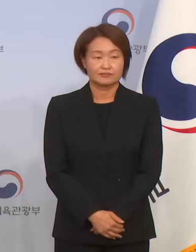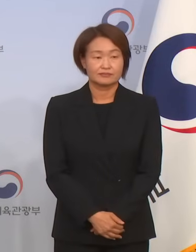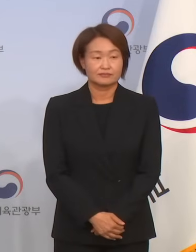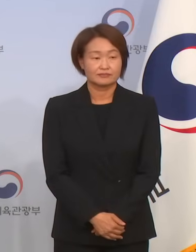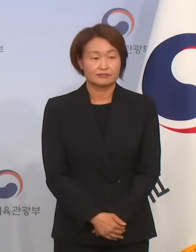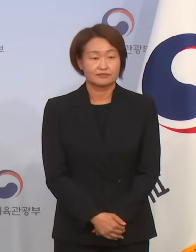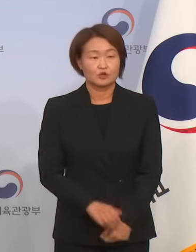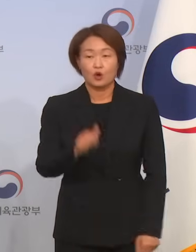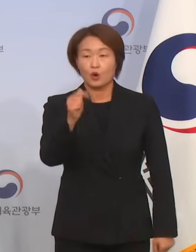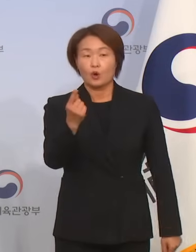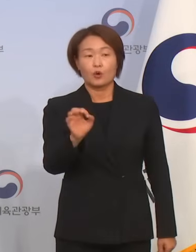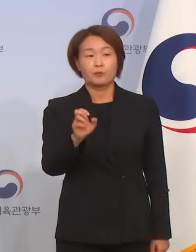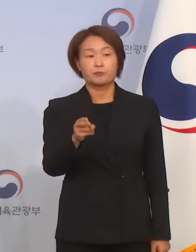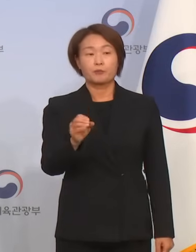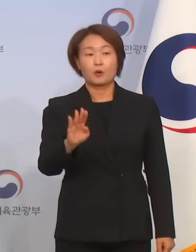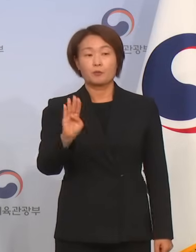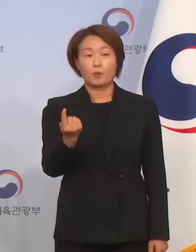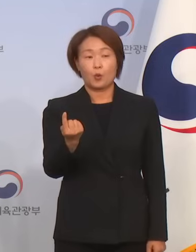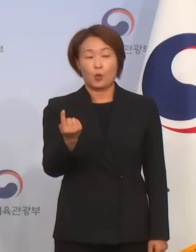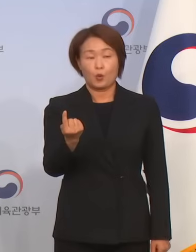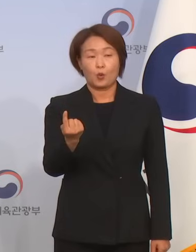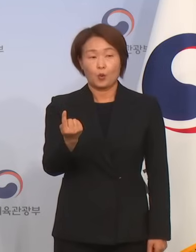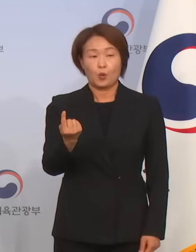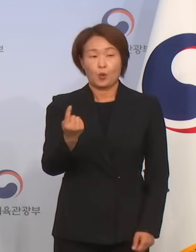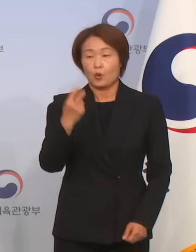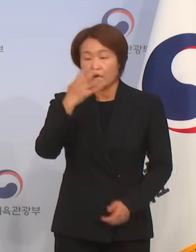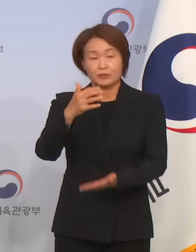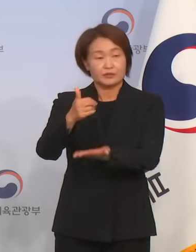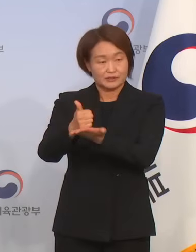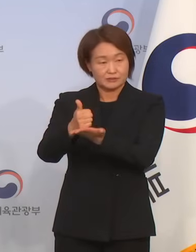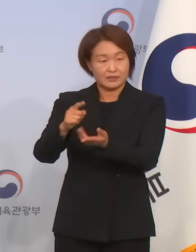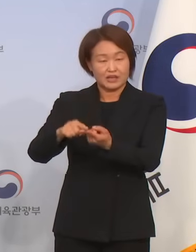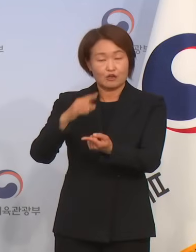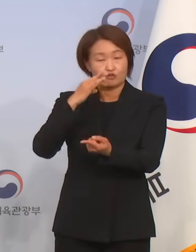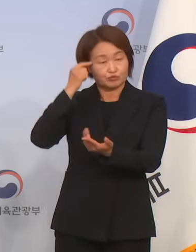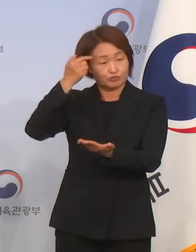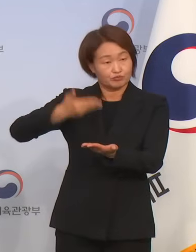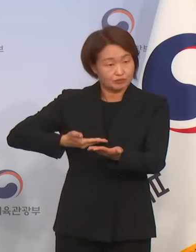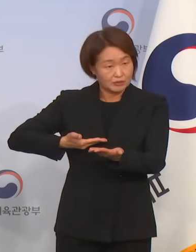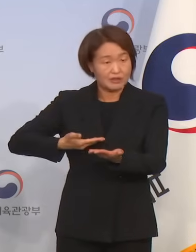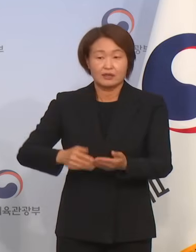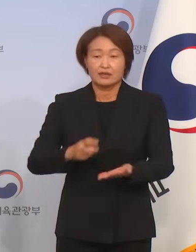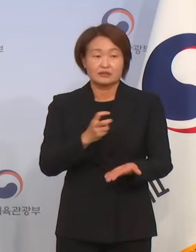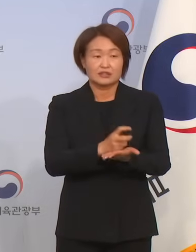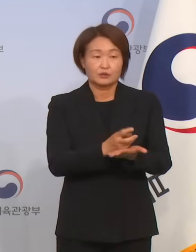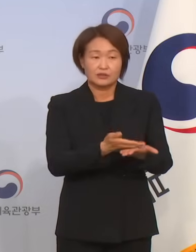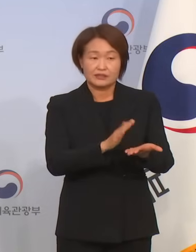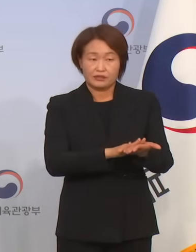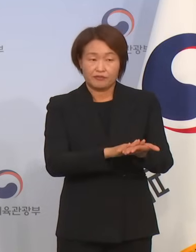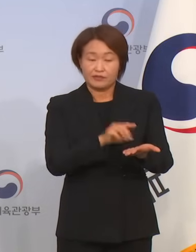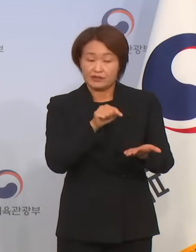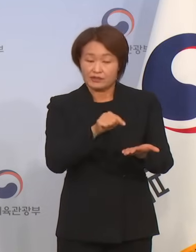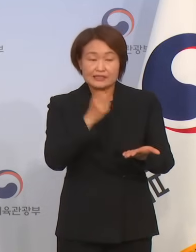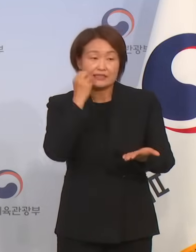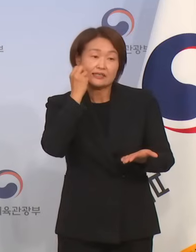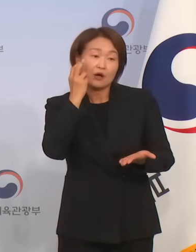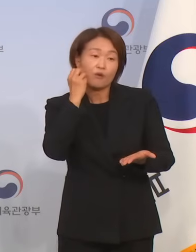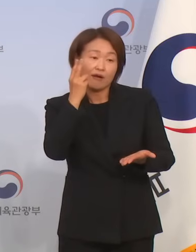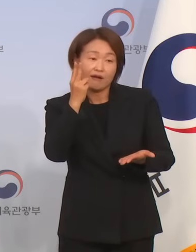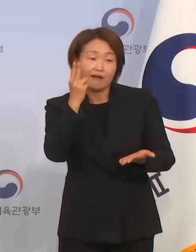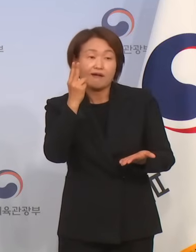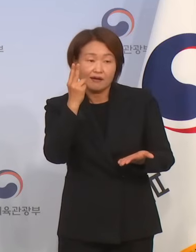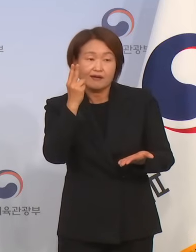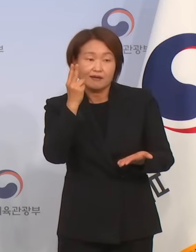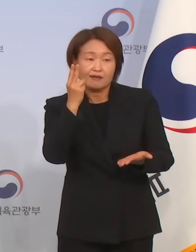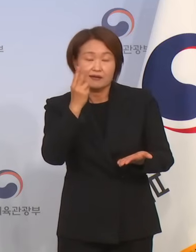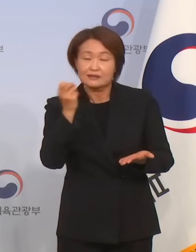그 홍명보 감독 부분 관련해서 서울시민 강우진입니다. 홍명보 감독 부분 관련해서 아까 제도 개선 같은 경우는 2개월 이내에 해서 뭐